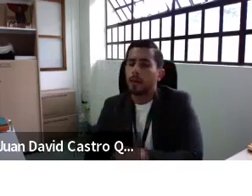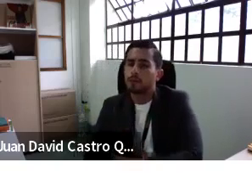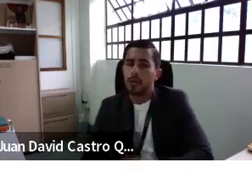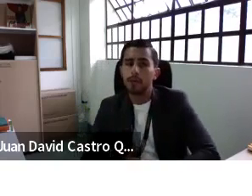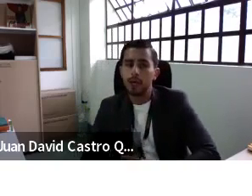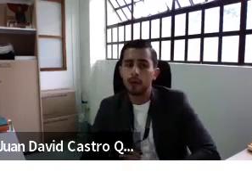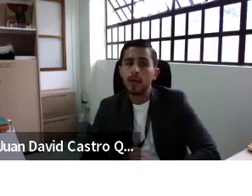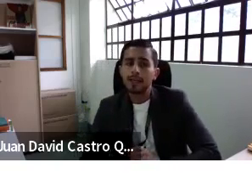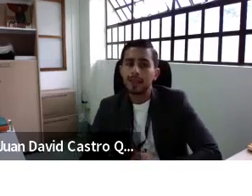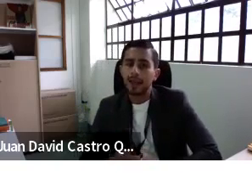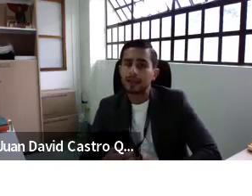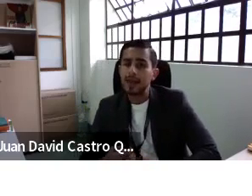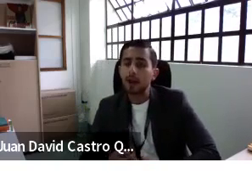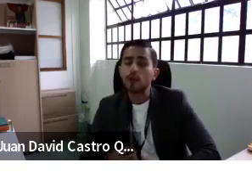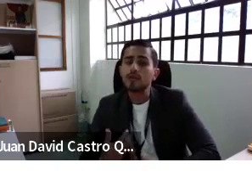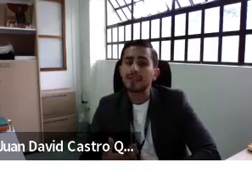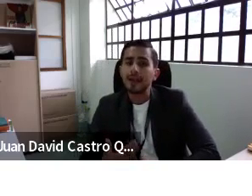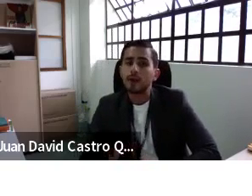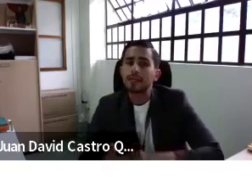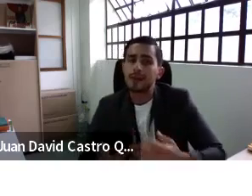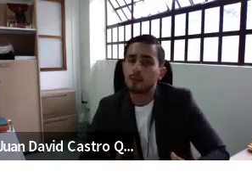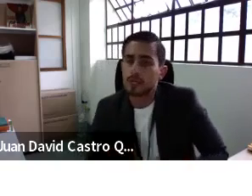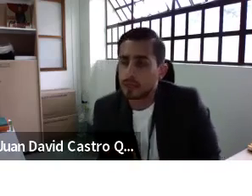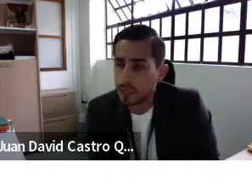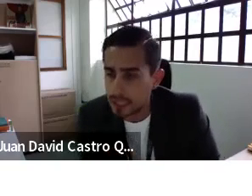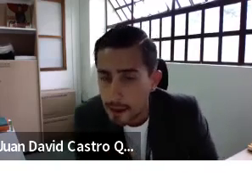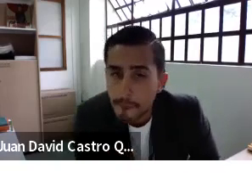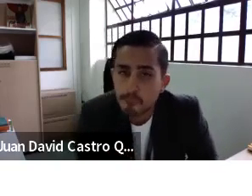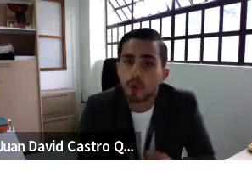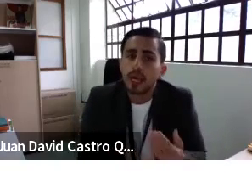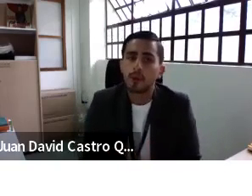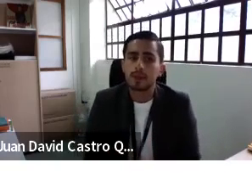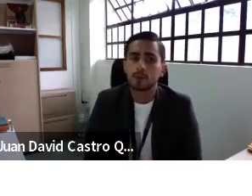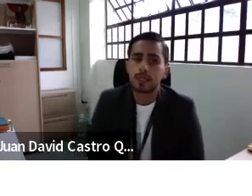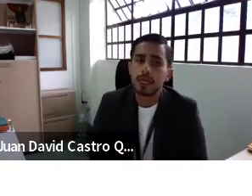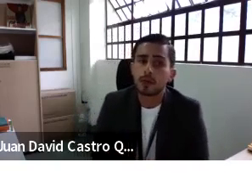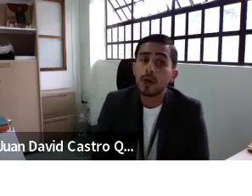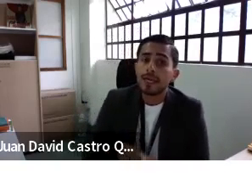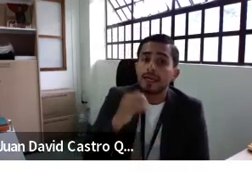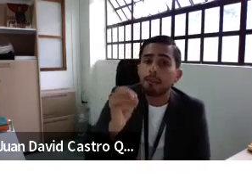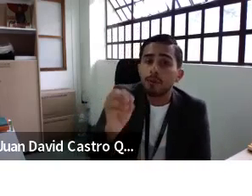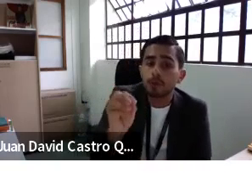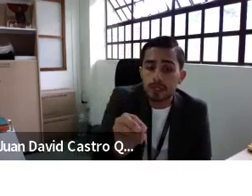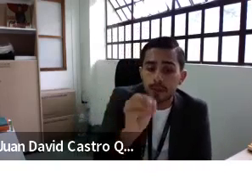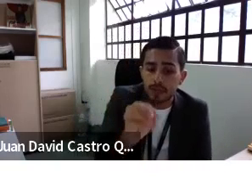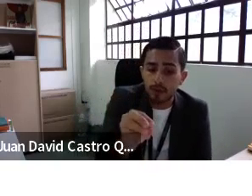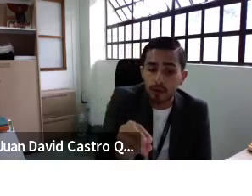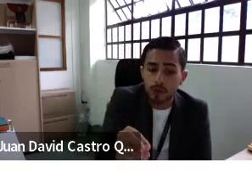veíamos en el video y es que la gente sea consciente de lo que estamos haciendo allí ¿por qué lo estamos haciendo? y qué puntos específicos de los